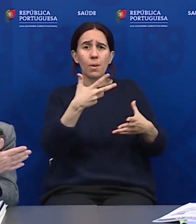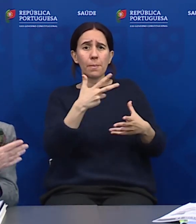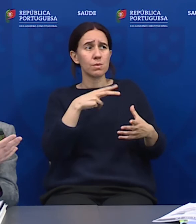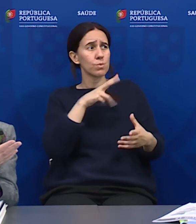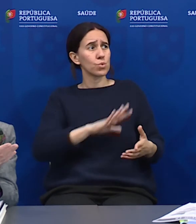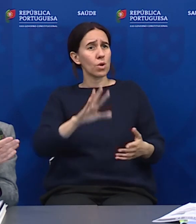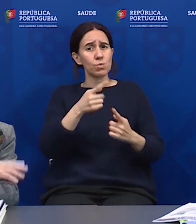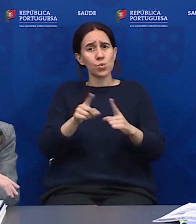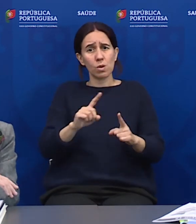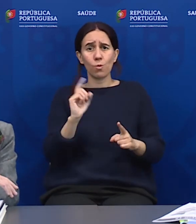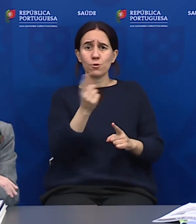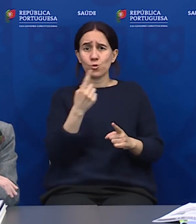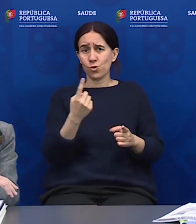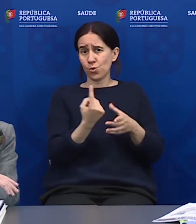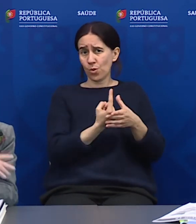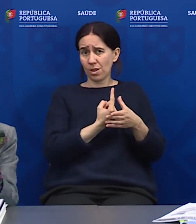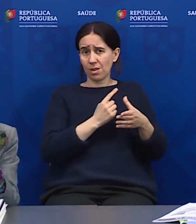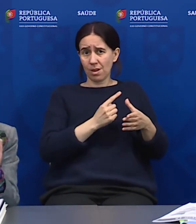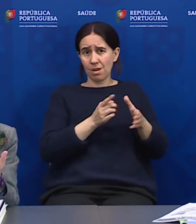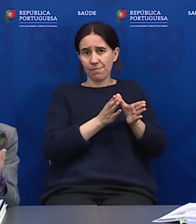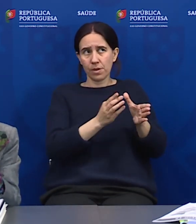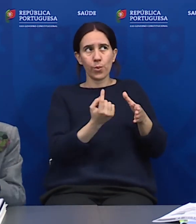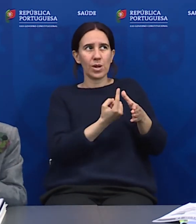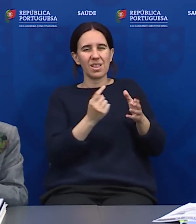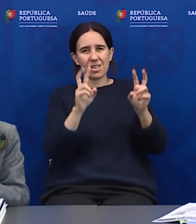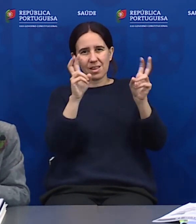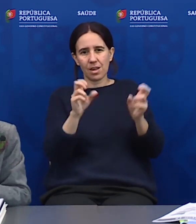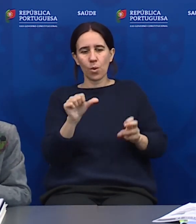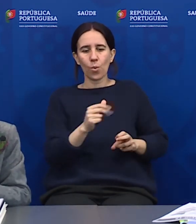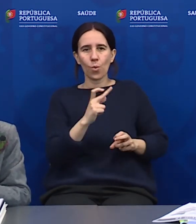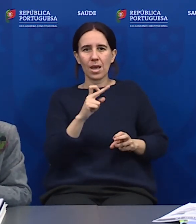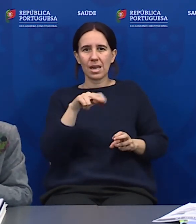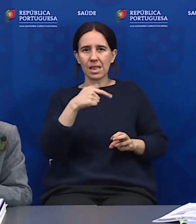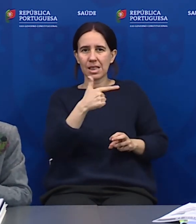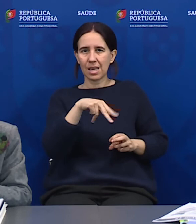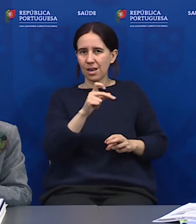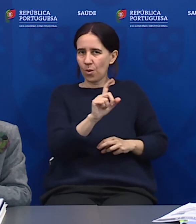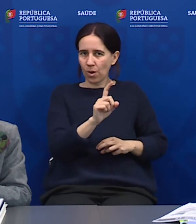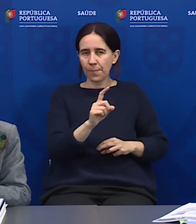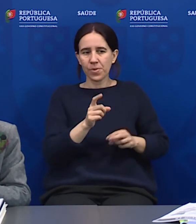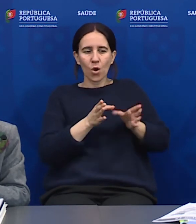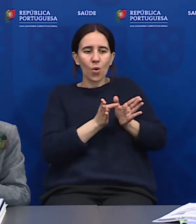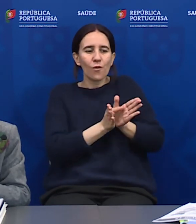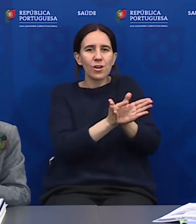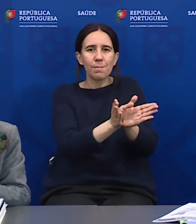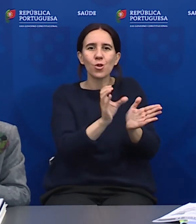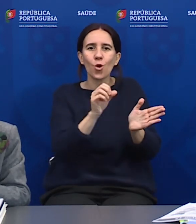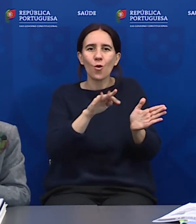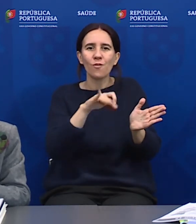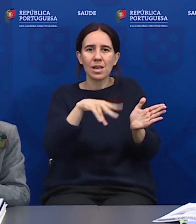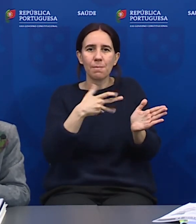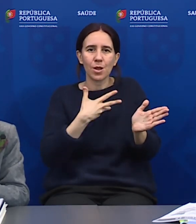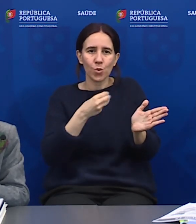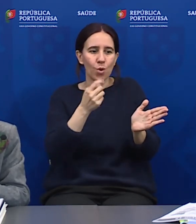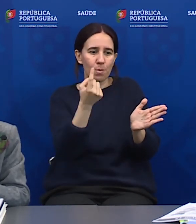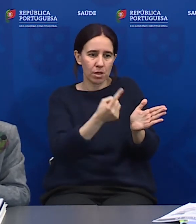em Portugal, que estamos quase todos em quarentena. Quarentena que não se chama quarentena, chama-se confinamento obrigatório para quem tem que ficar